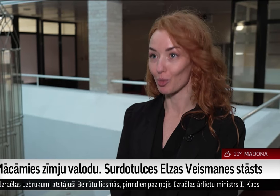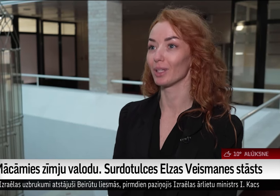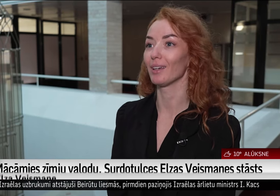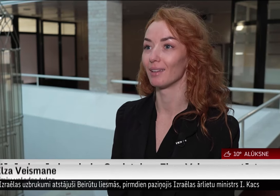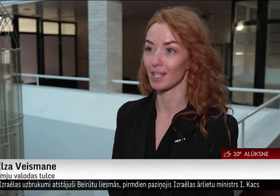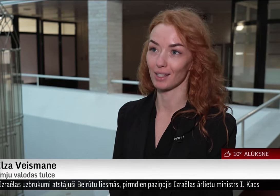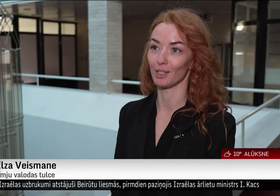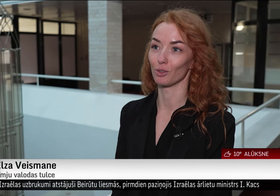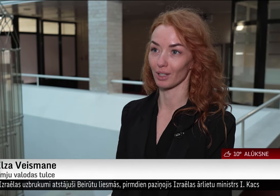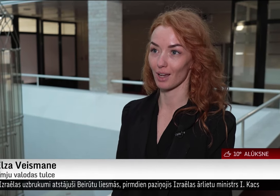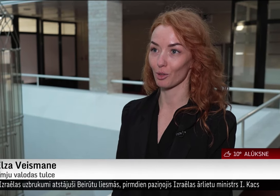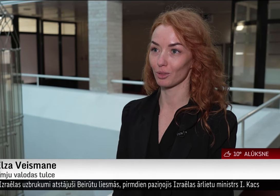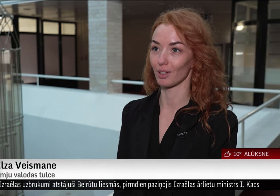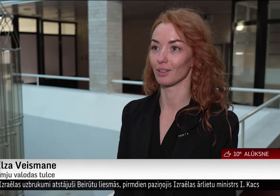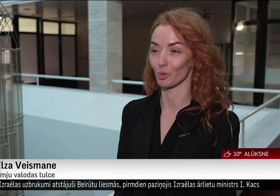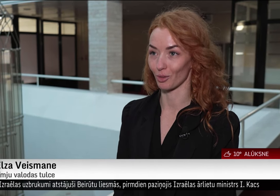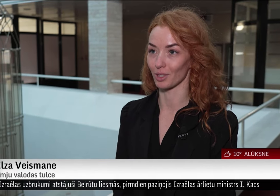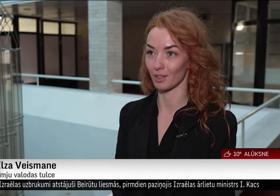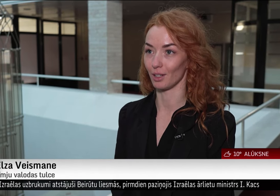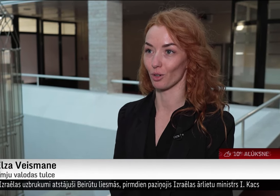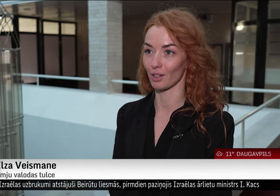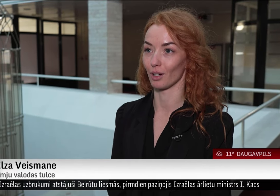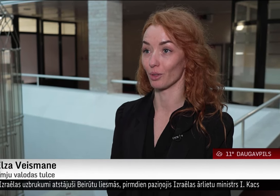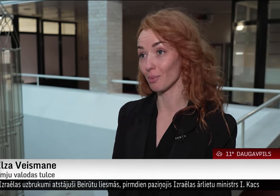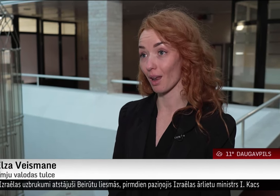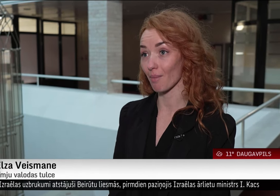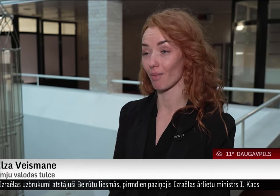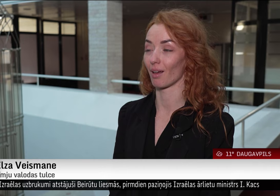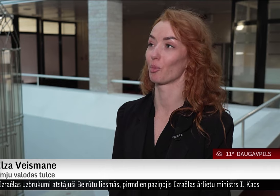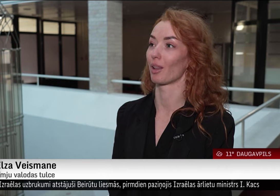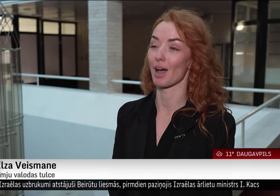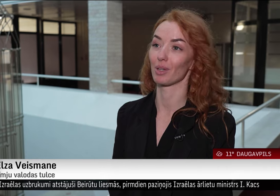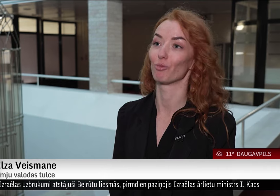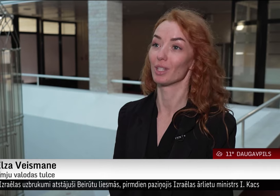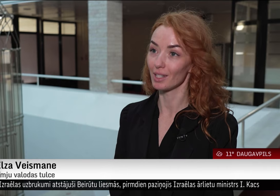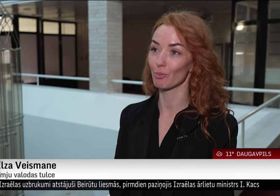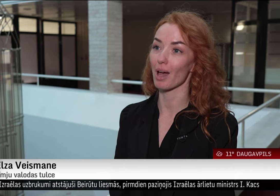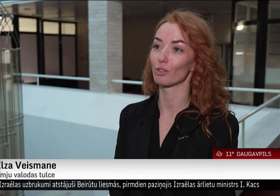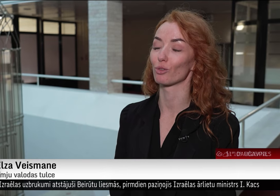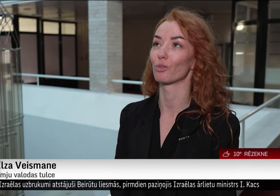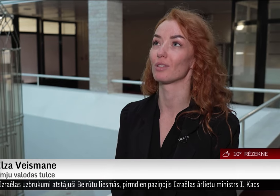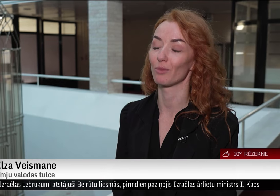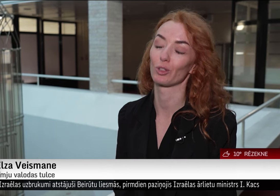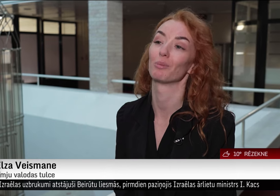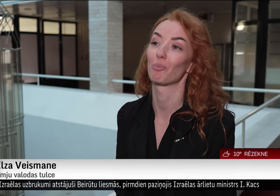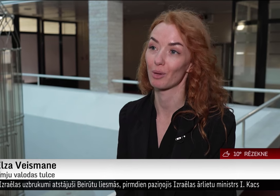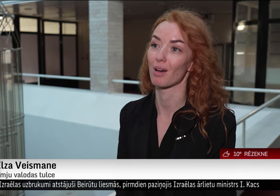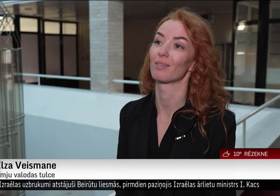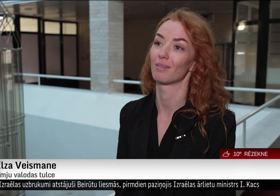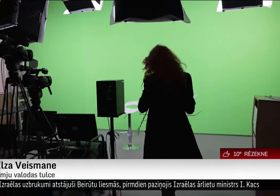šūpulī nedzirdīgus vecākus. Esmu uzaugusi nedzirdīgo vecāku ģimenē. Par laimi esmu dzirdīgs bērns un zīmju valoda ir mana pirmā